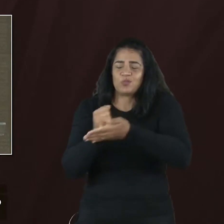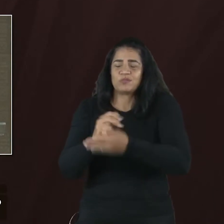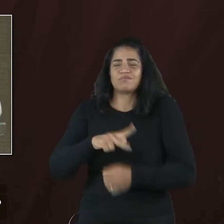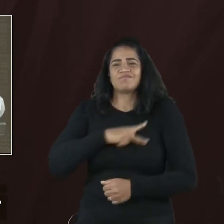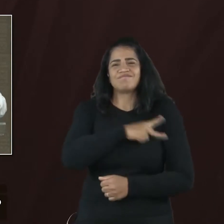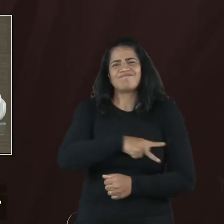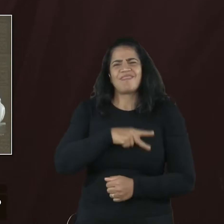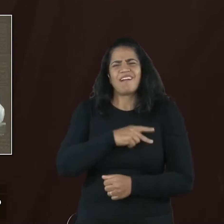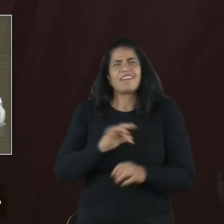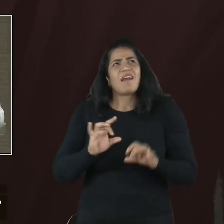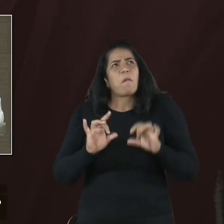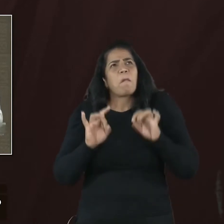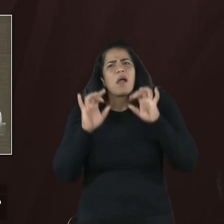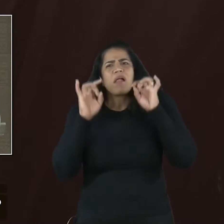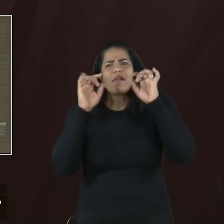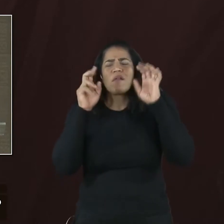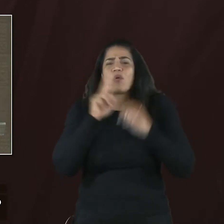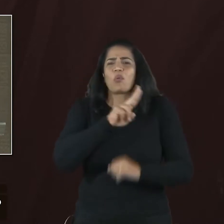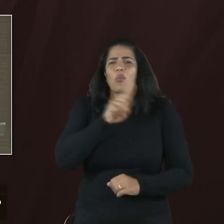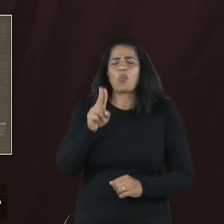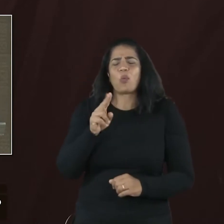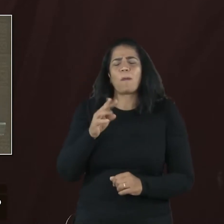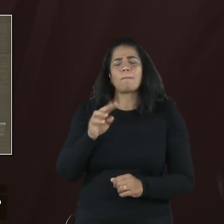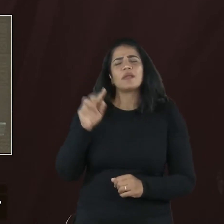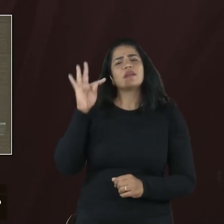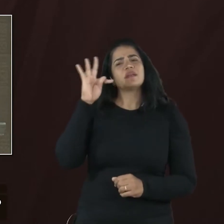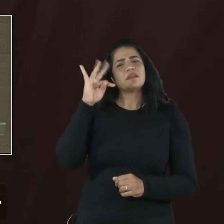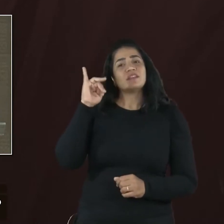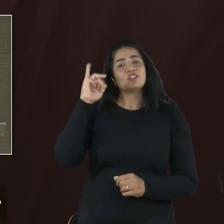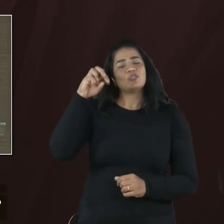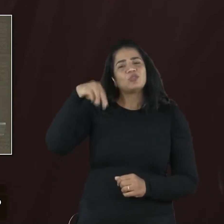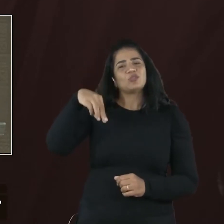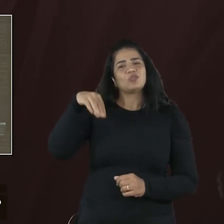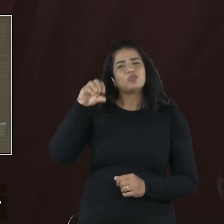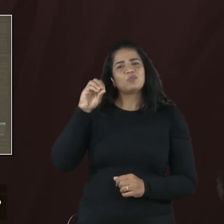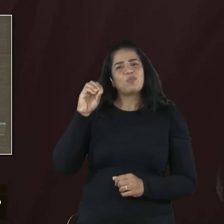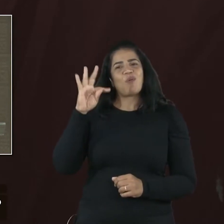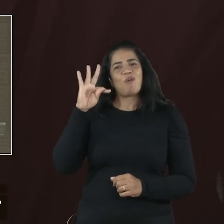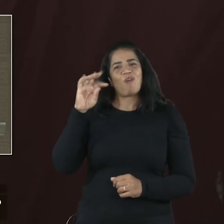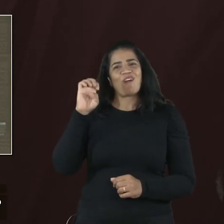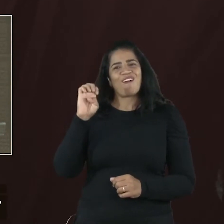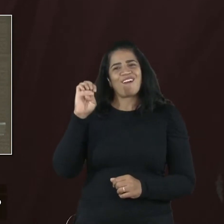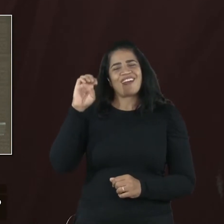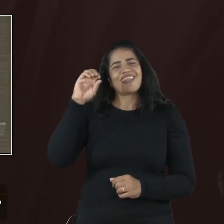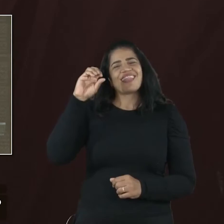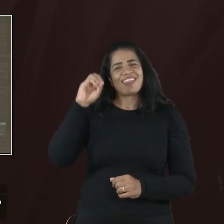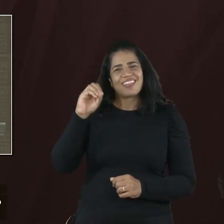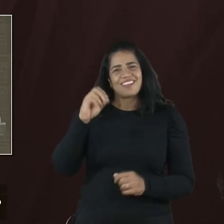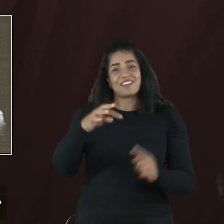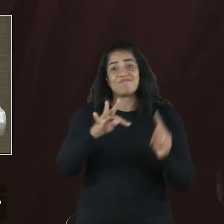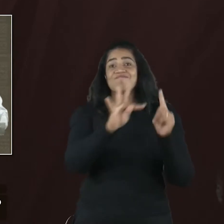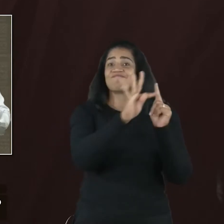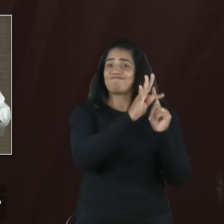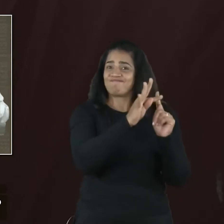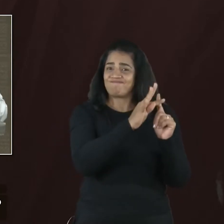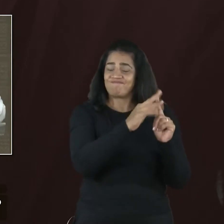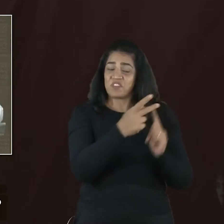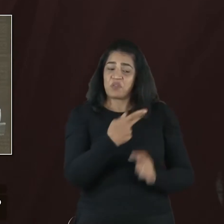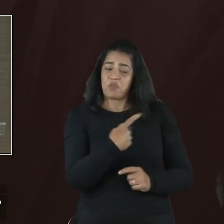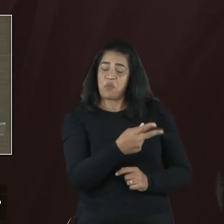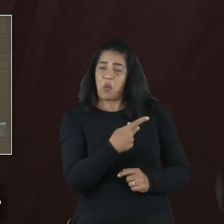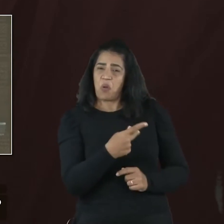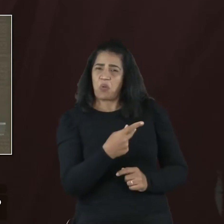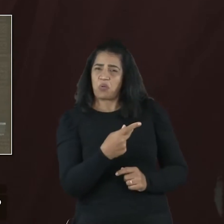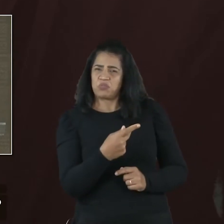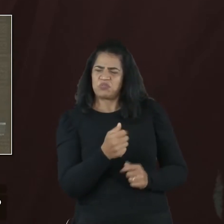que tenha essa cumplicidade comigo. Ele e eu somos um, né? E todos os outros